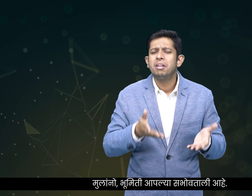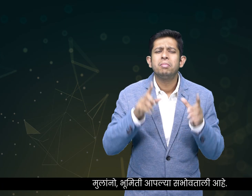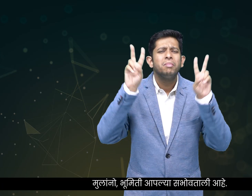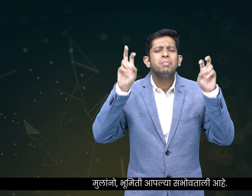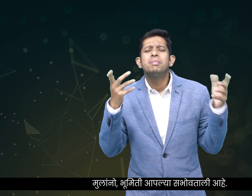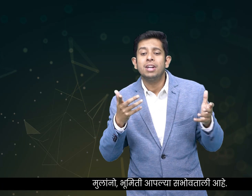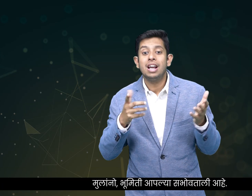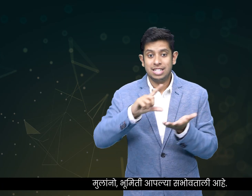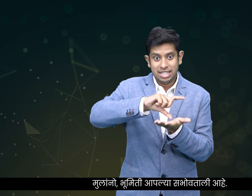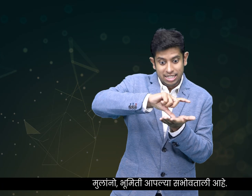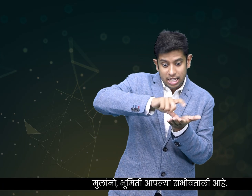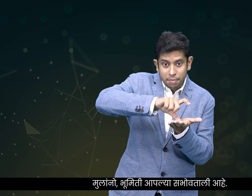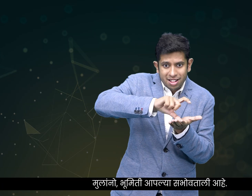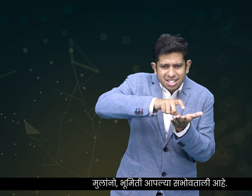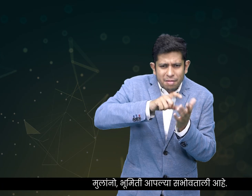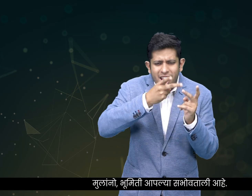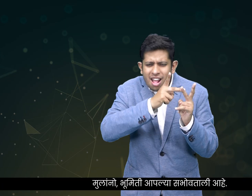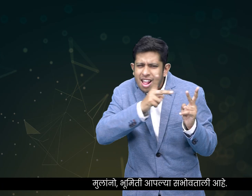मुलांनो, भूमिती आपल्याला सभोवताली आहे.